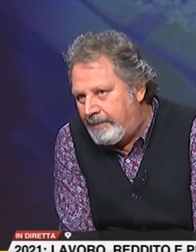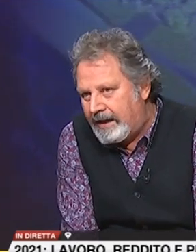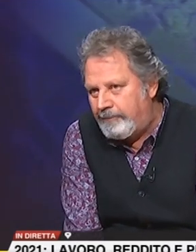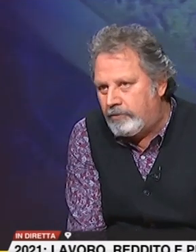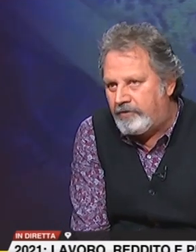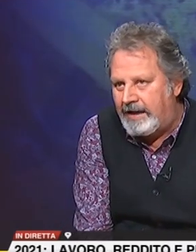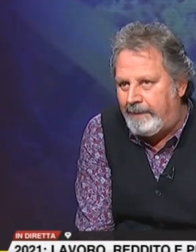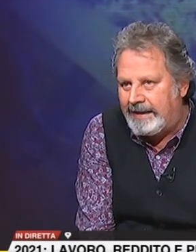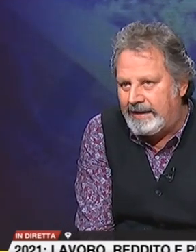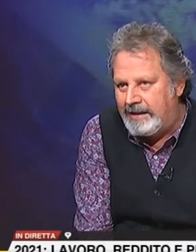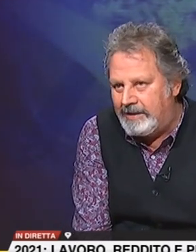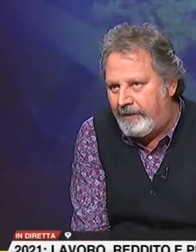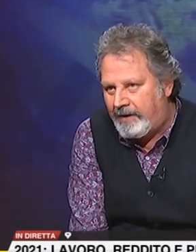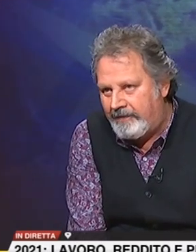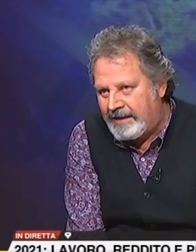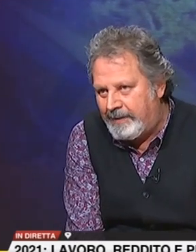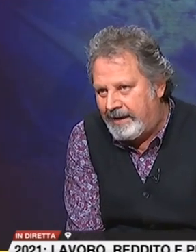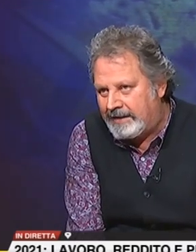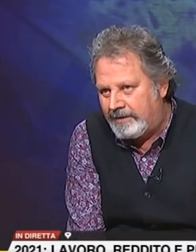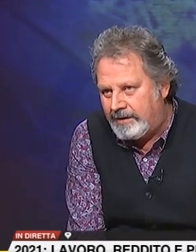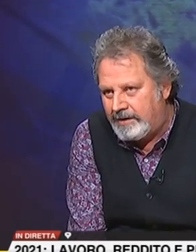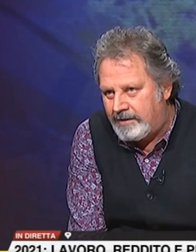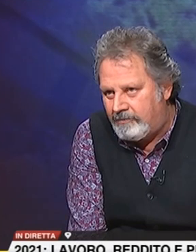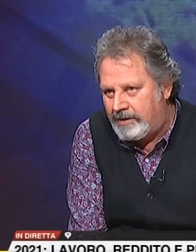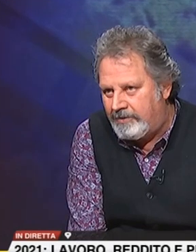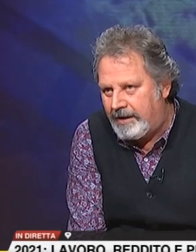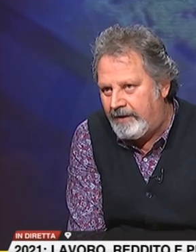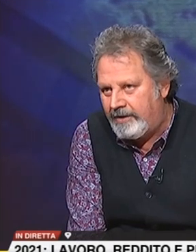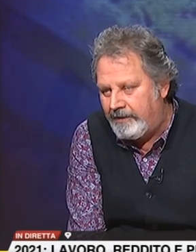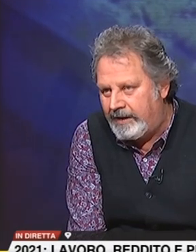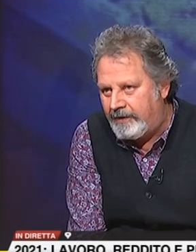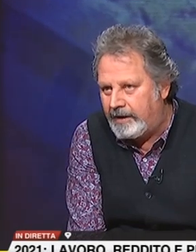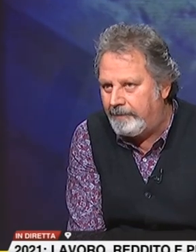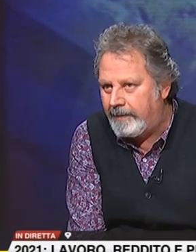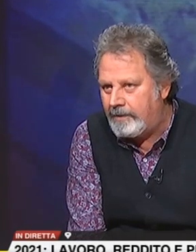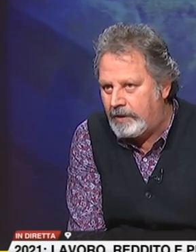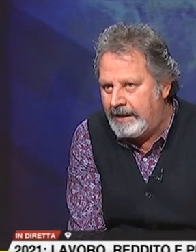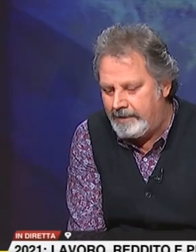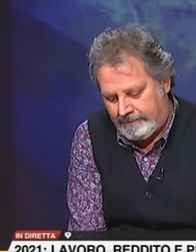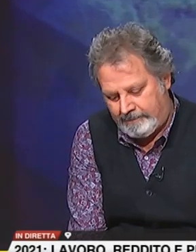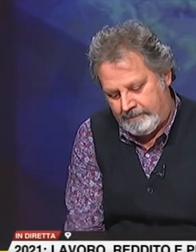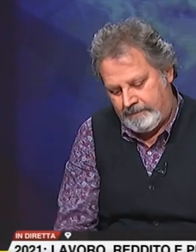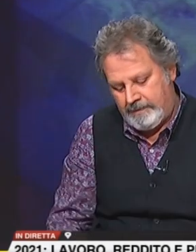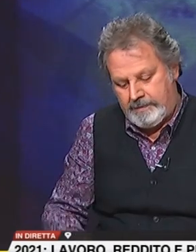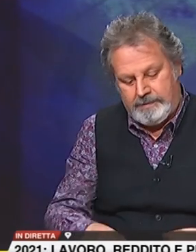sì, perché appunto c'è la parte dell'IRPEF che viene spalmata, quindi sì, bisogna fare una verifica. Okay. Va